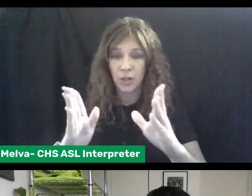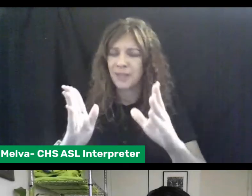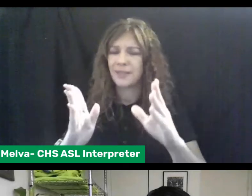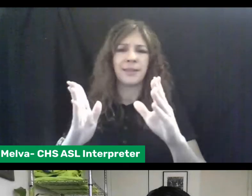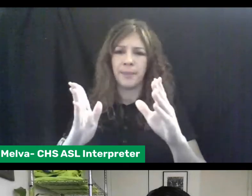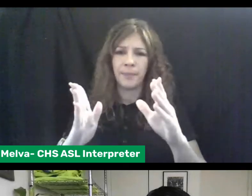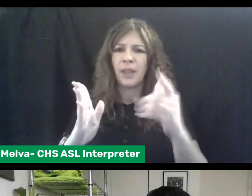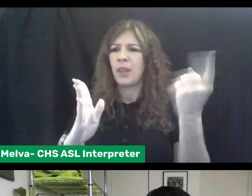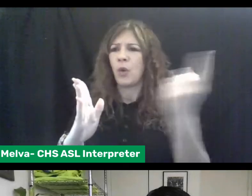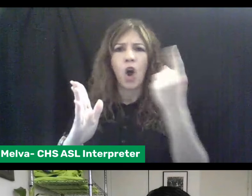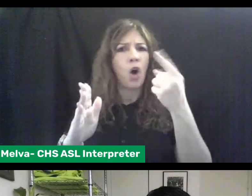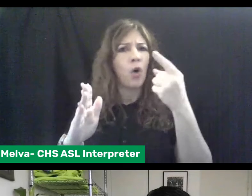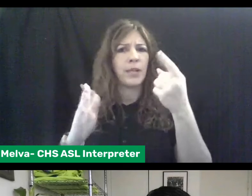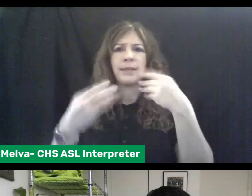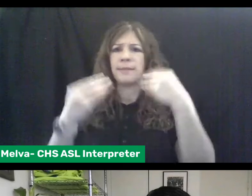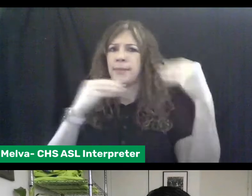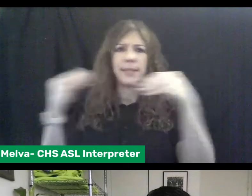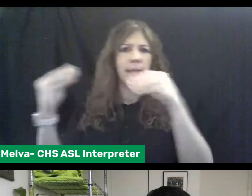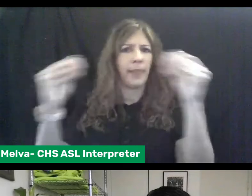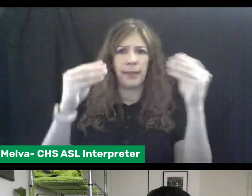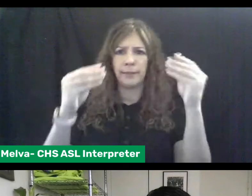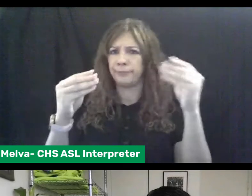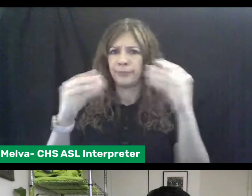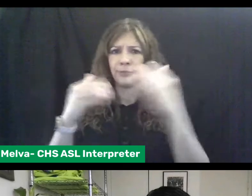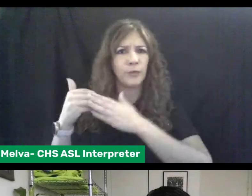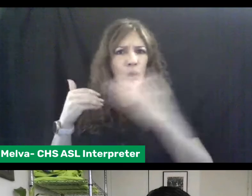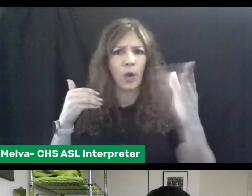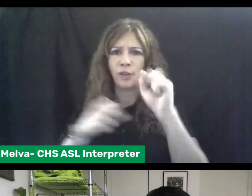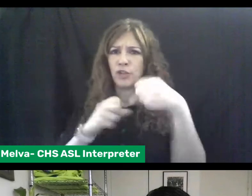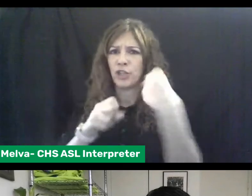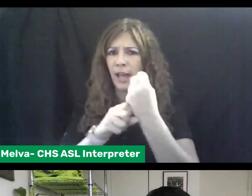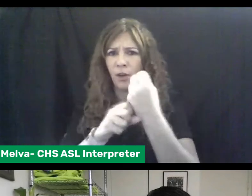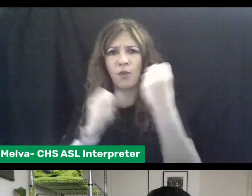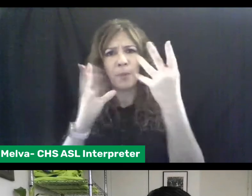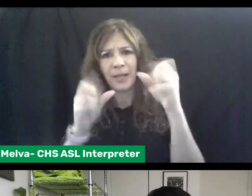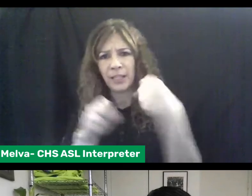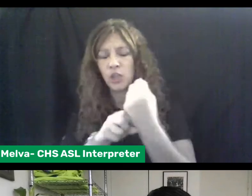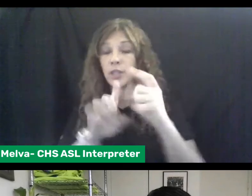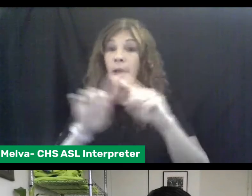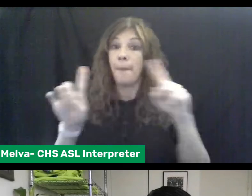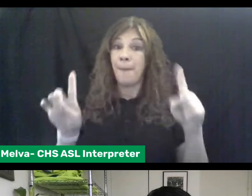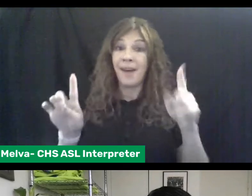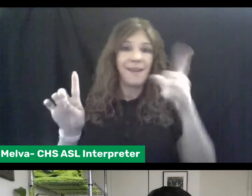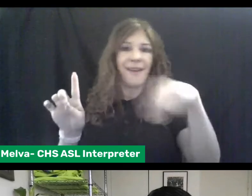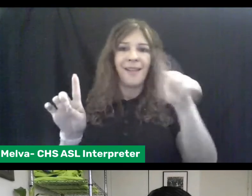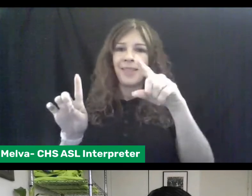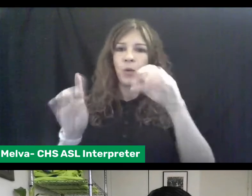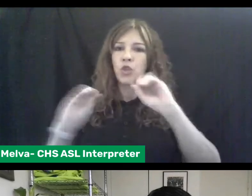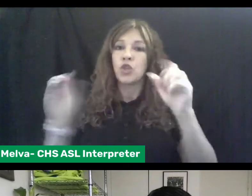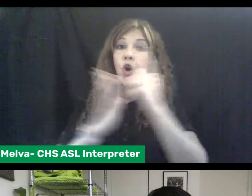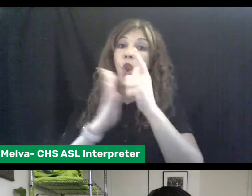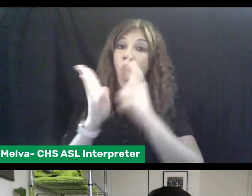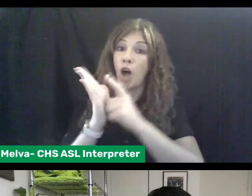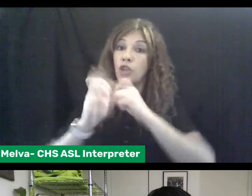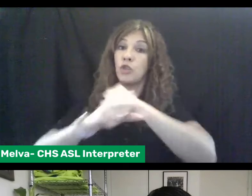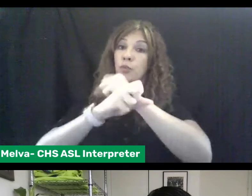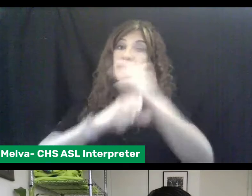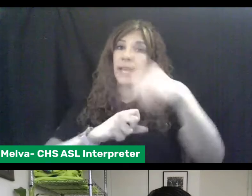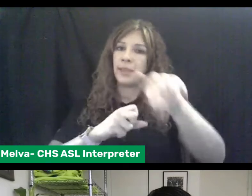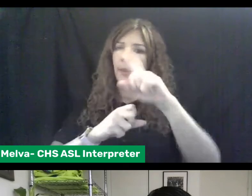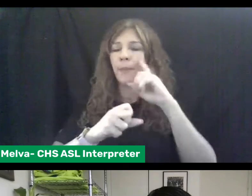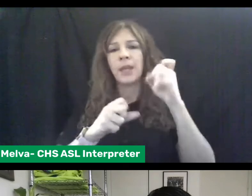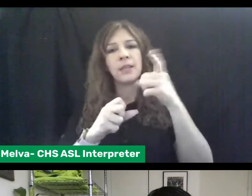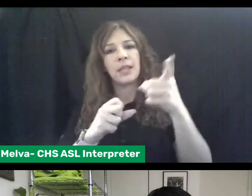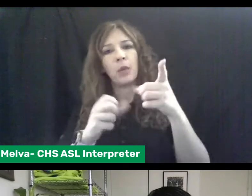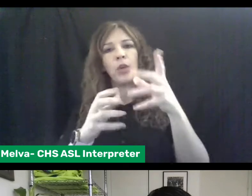los protegiera y entonces eran víctimas de abuso por parte de la policía